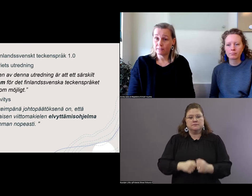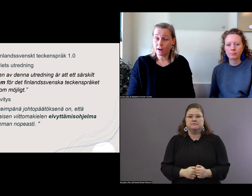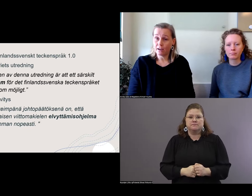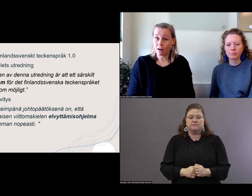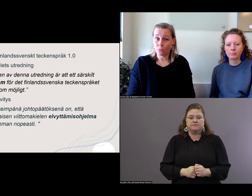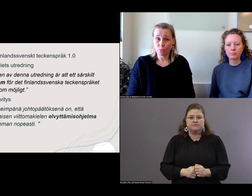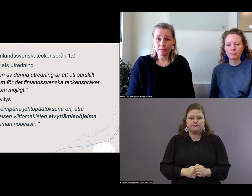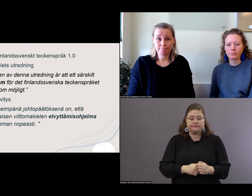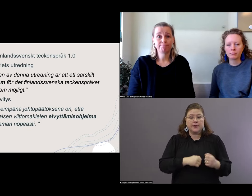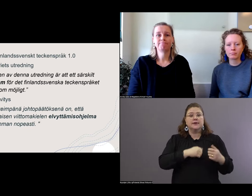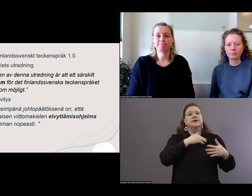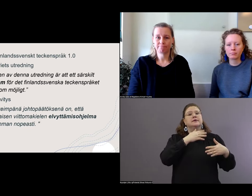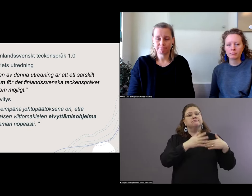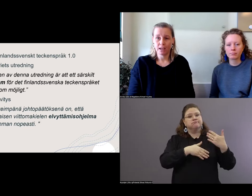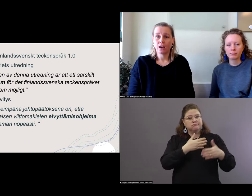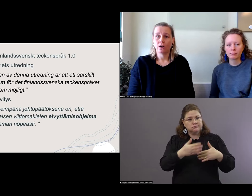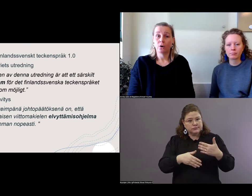Sitten aikaa kului.